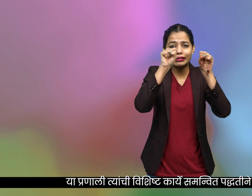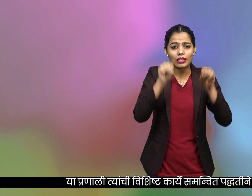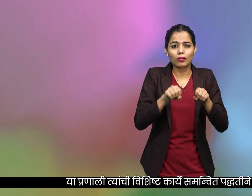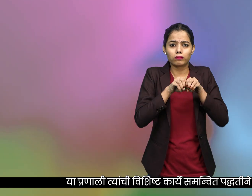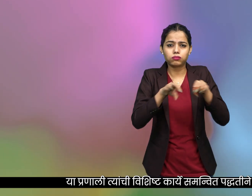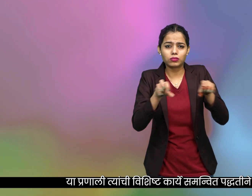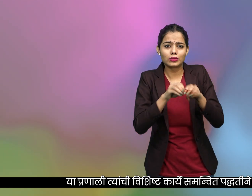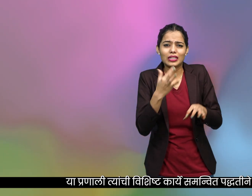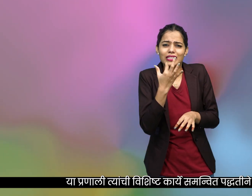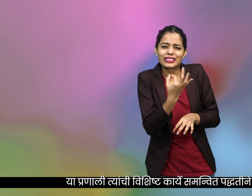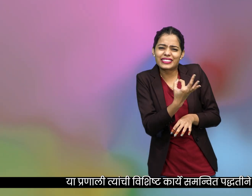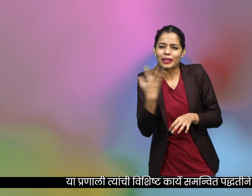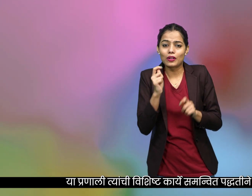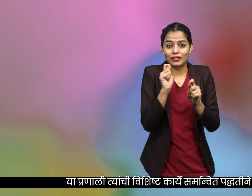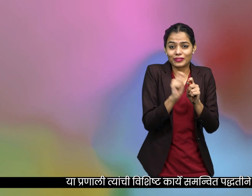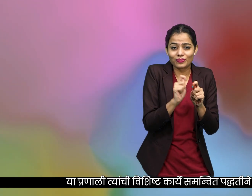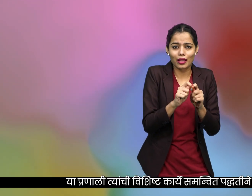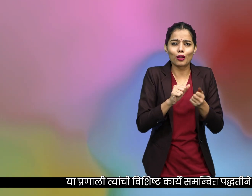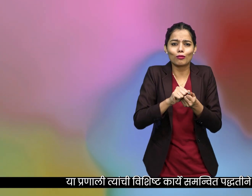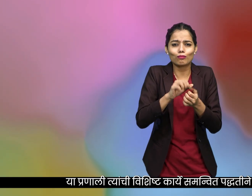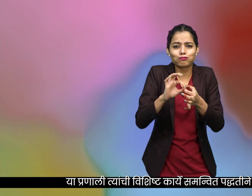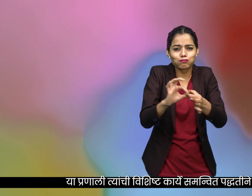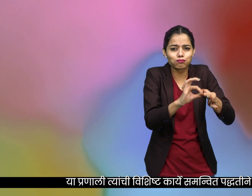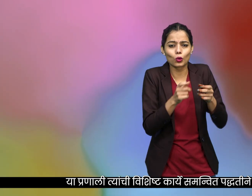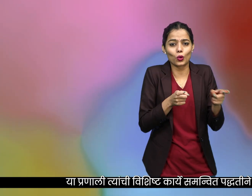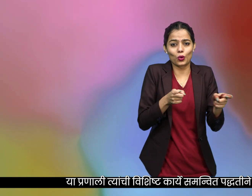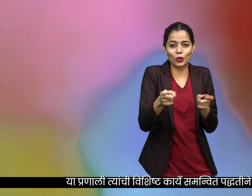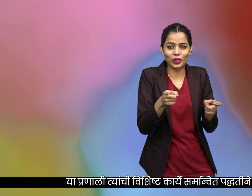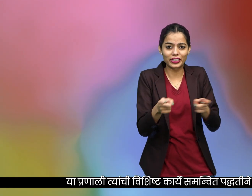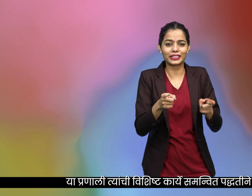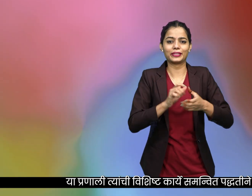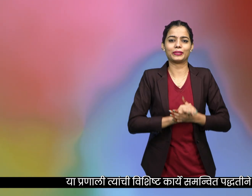या प्रणाली त्यांची विशिष्ट कार्ये समन्वित पद्धतीने पार पाडतात.